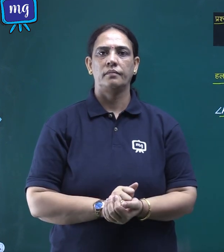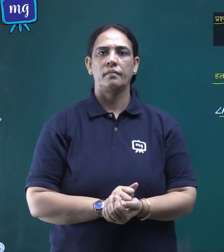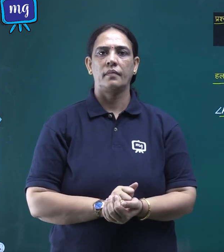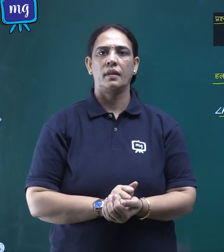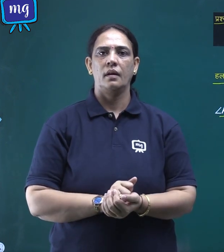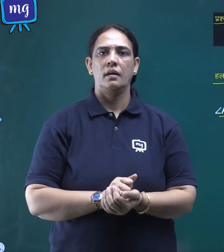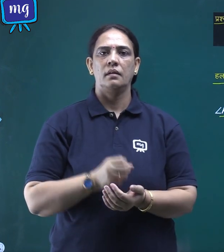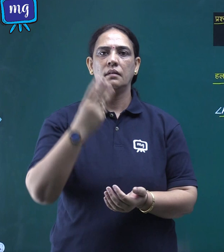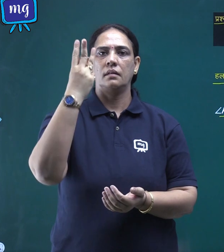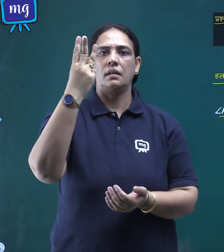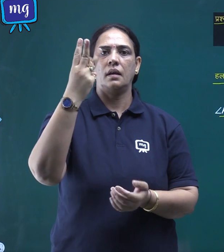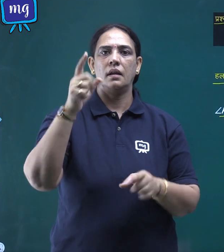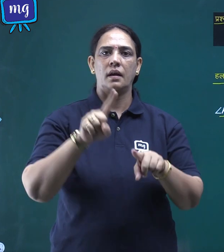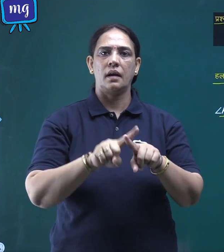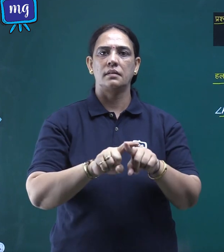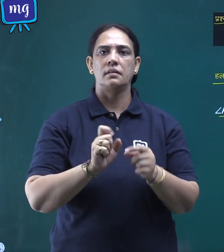3x,